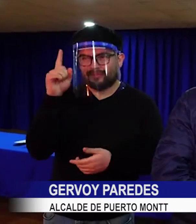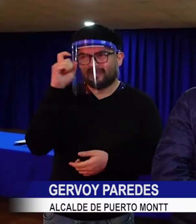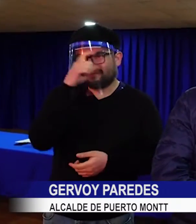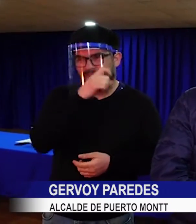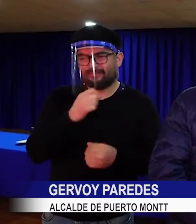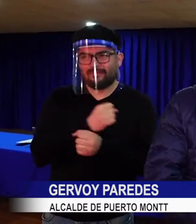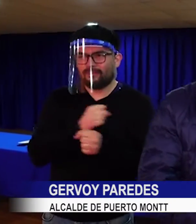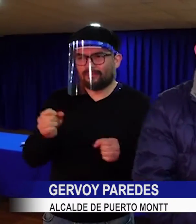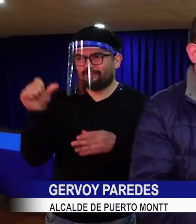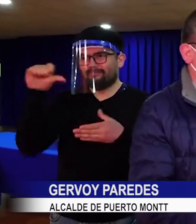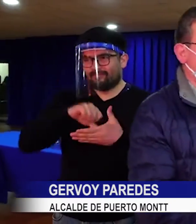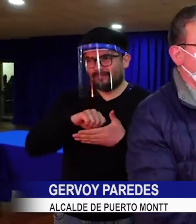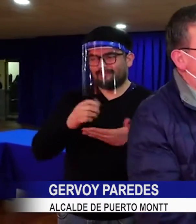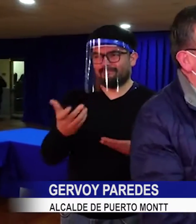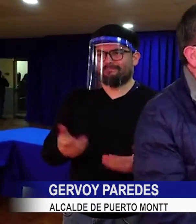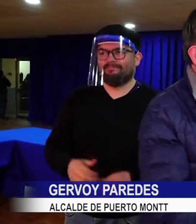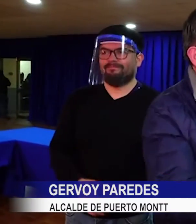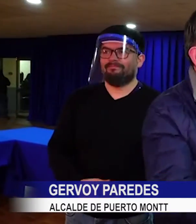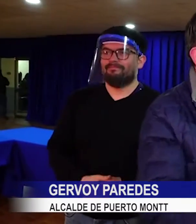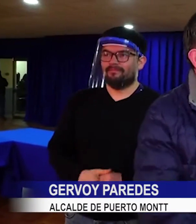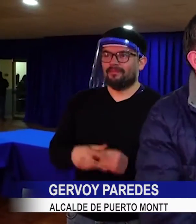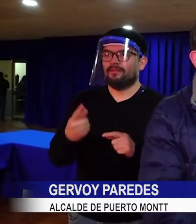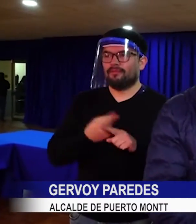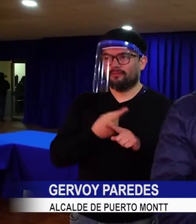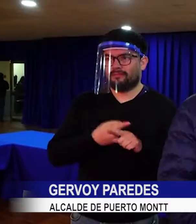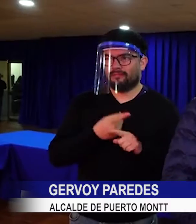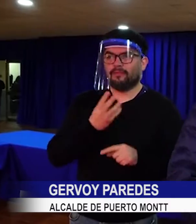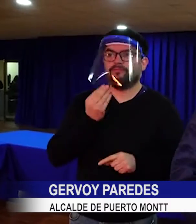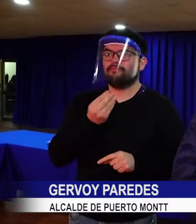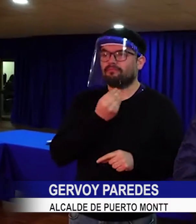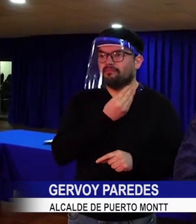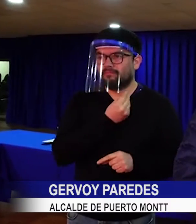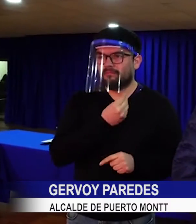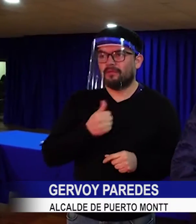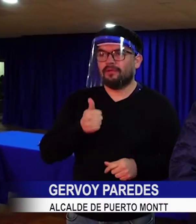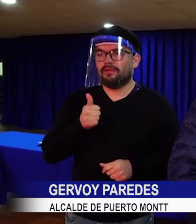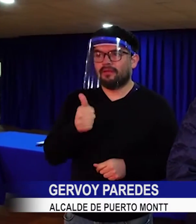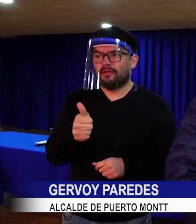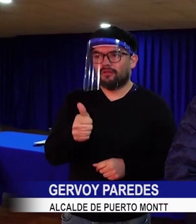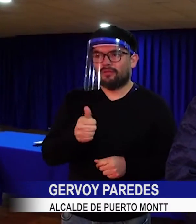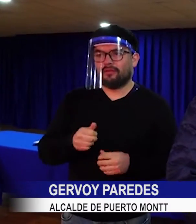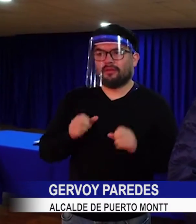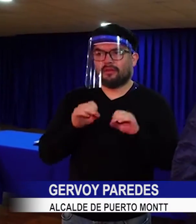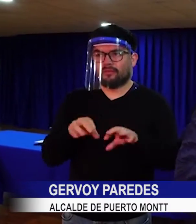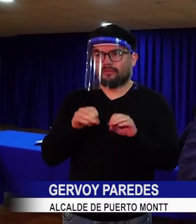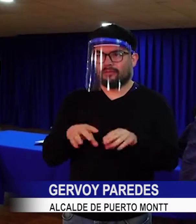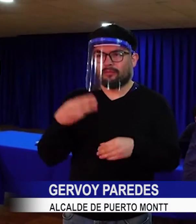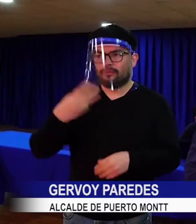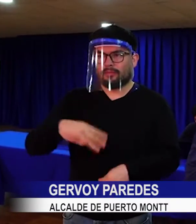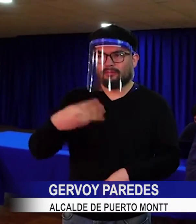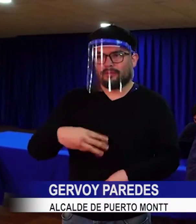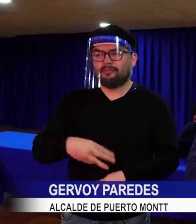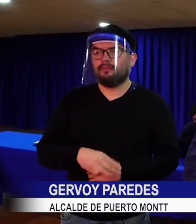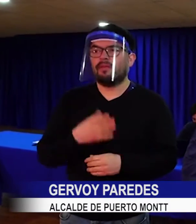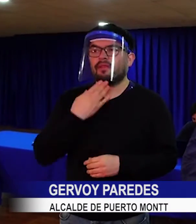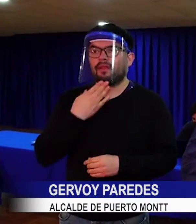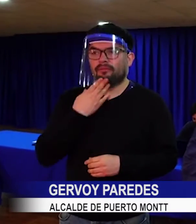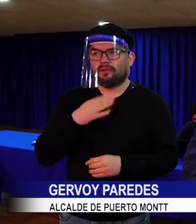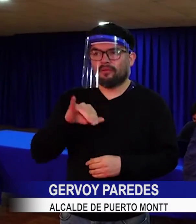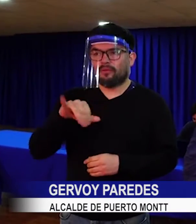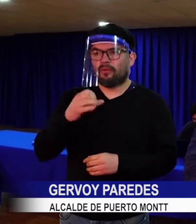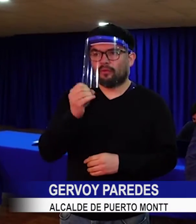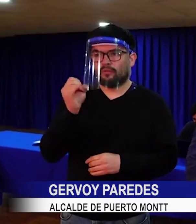preferimos lo compensamos con la masilla que me acompaña cada el director de educación municipal quien está a cargo junto con josé arcos con pepe arcos